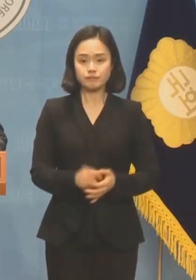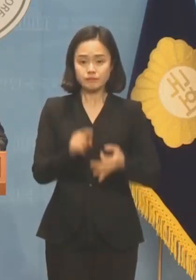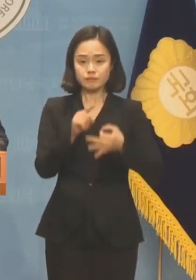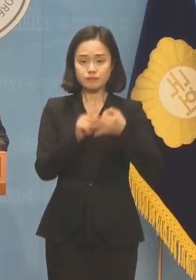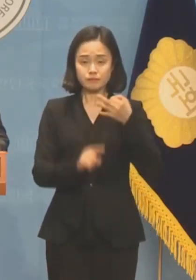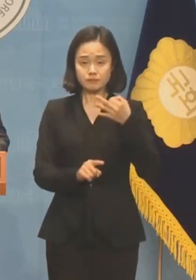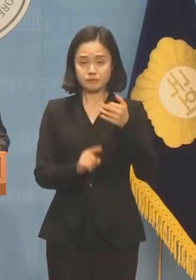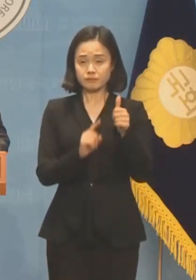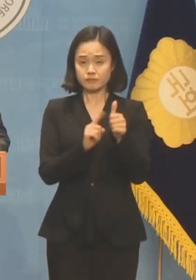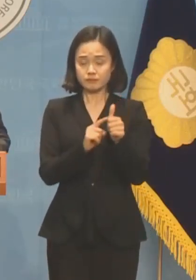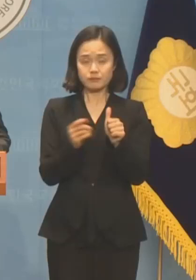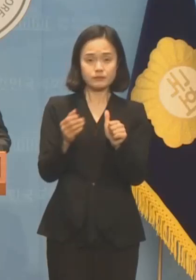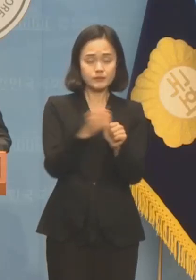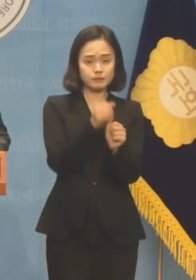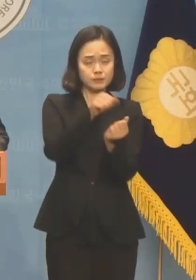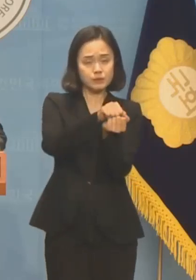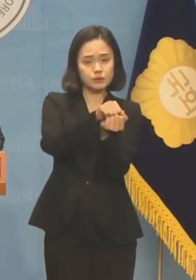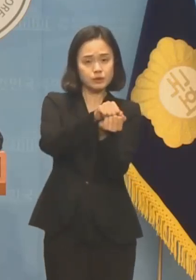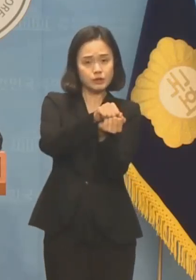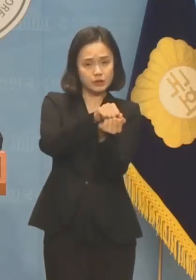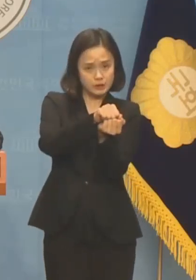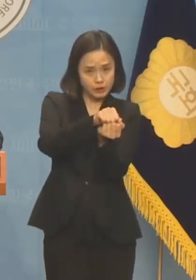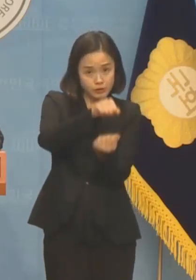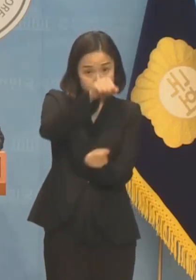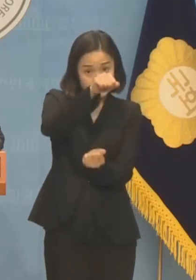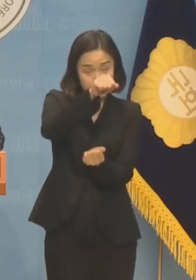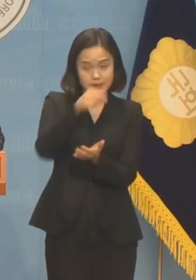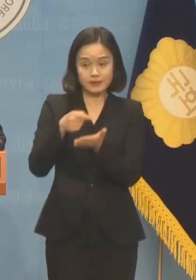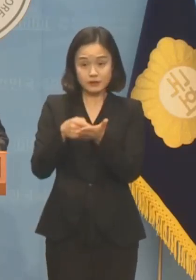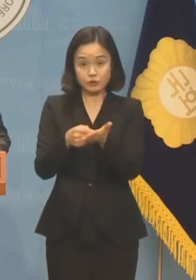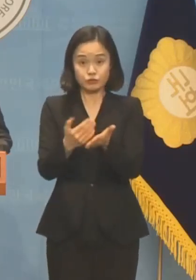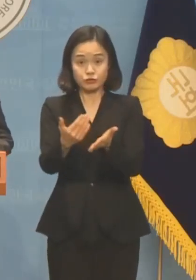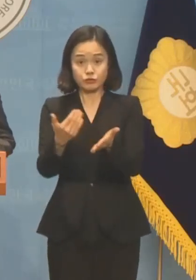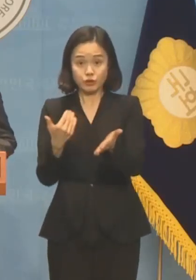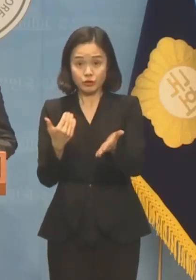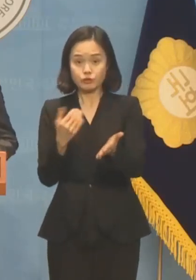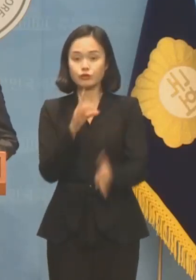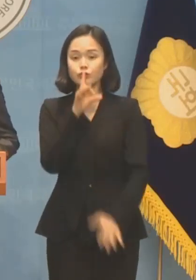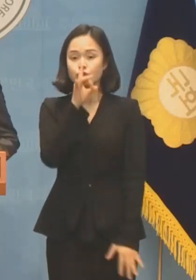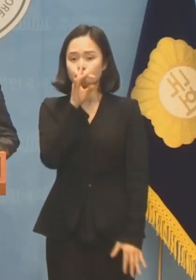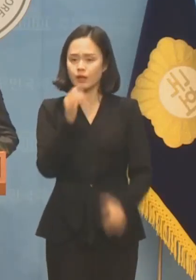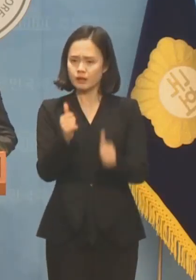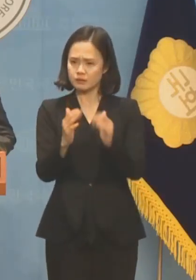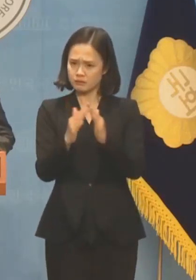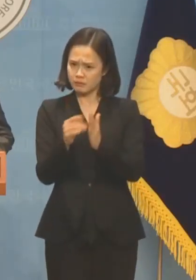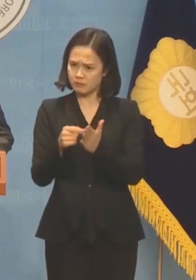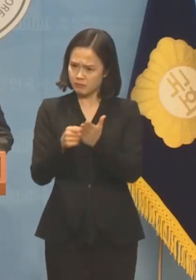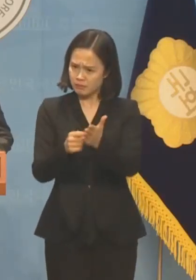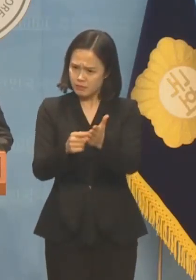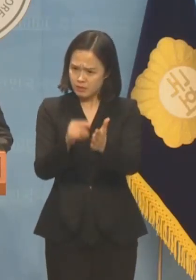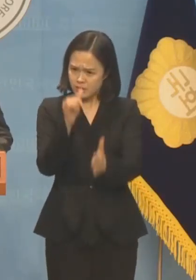체포영장을 서부지법에 청구하기 전에 중앙지법에 청구했던 것처럼 들립니다.